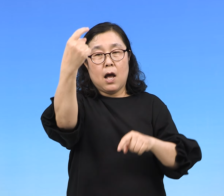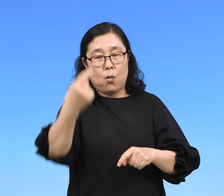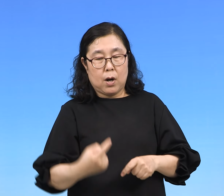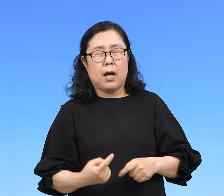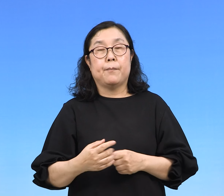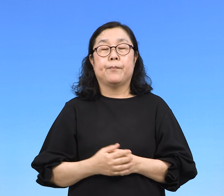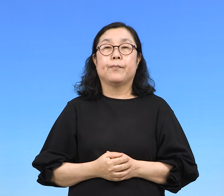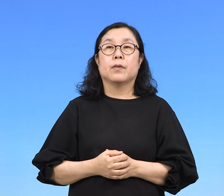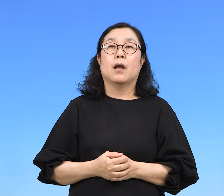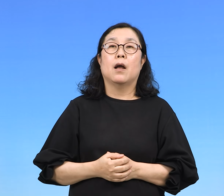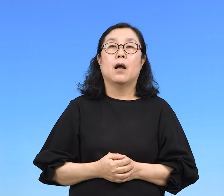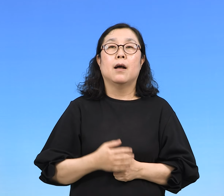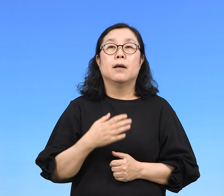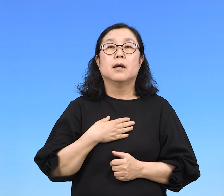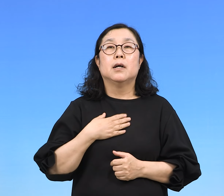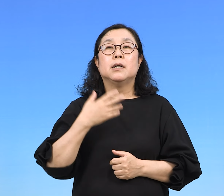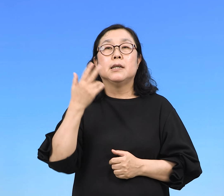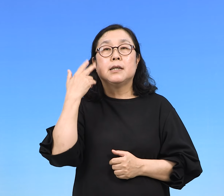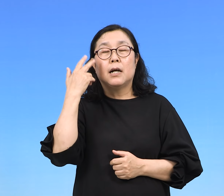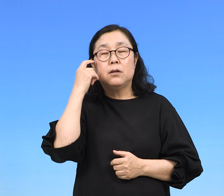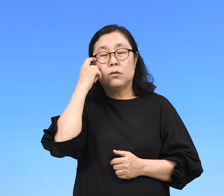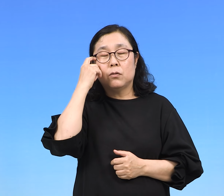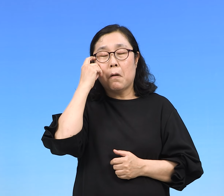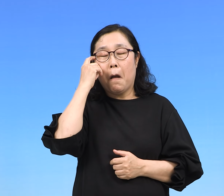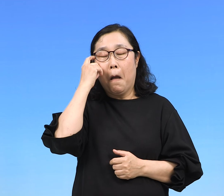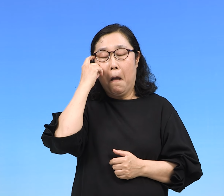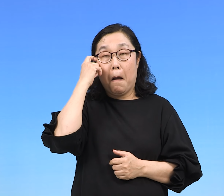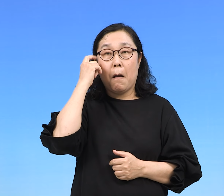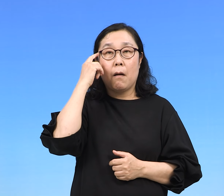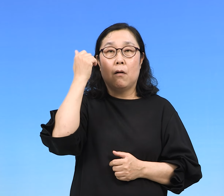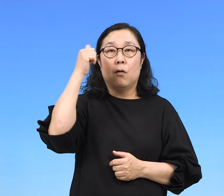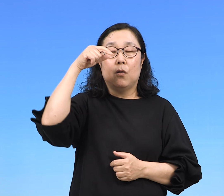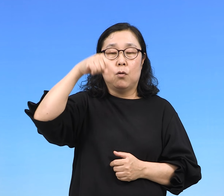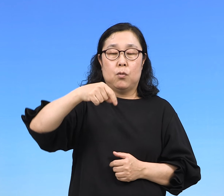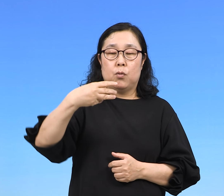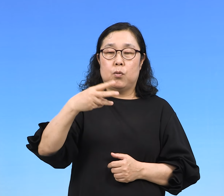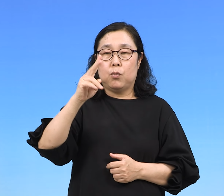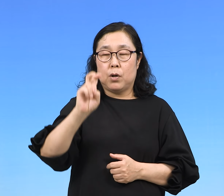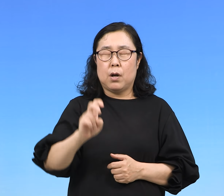통째로 다 외우지는 못하고요. 제가 지난주 내내 길 가면서 이 후렴,